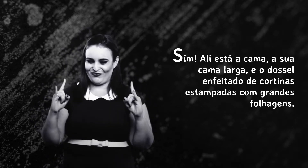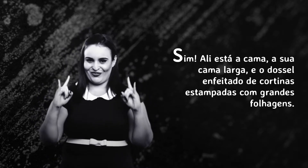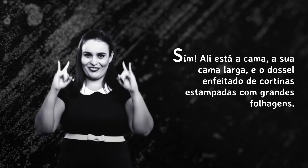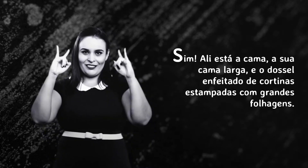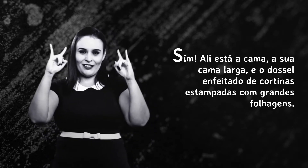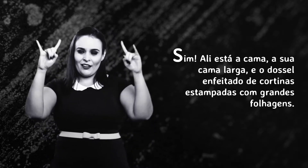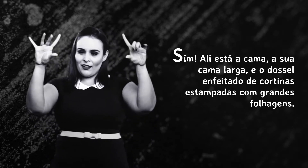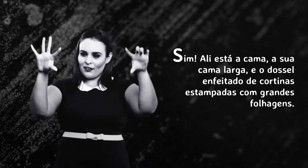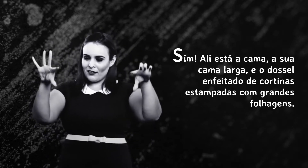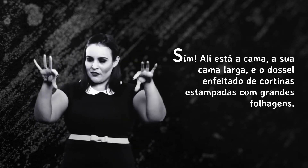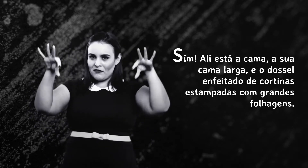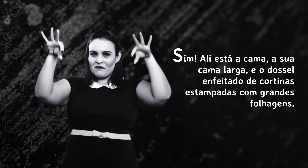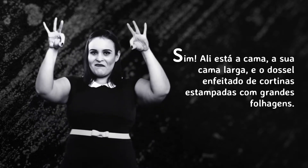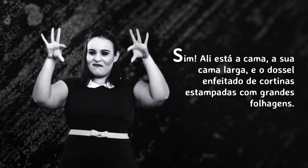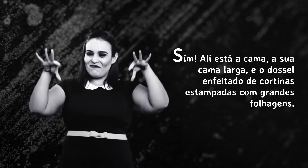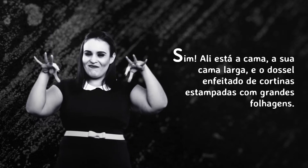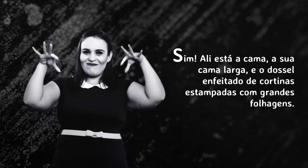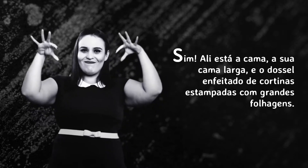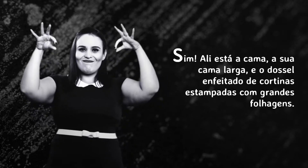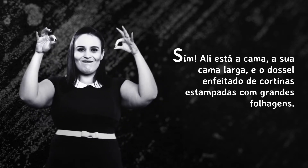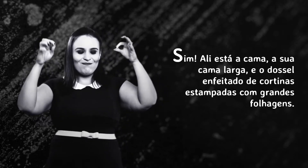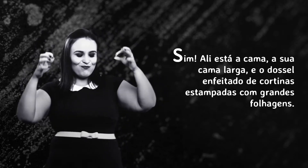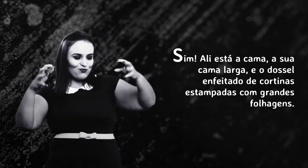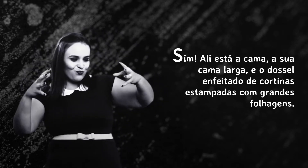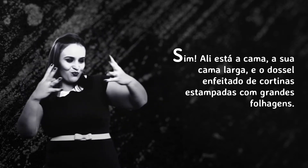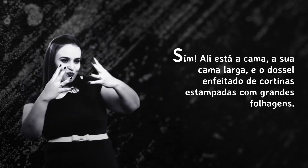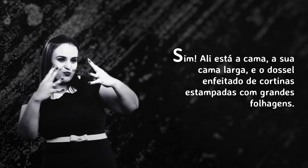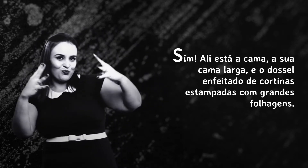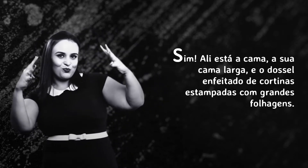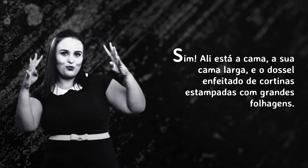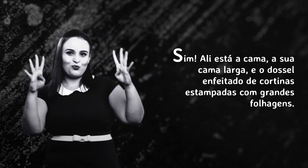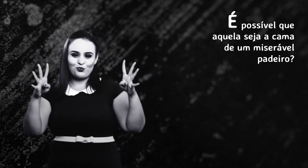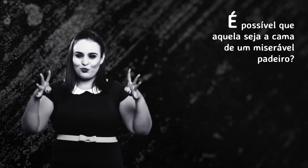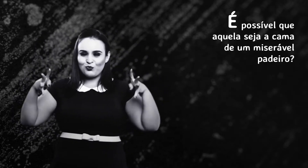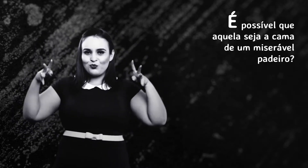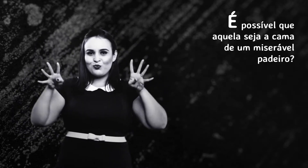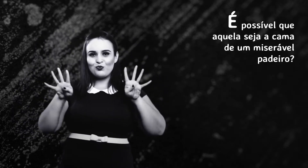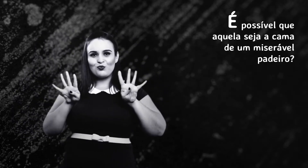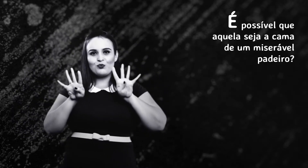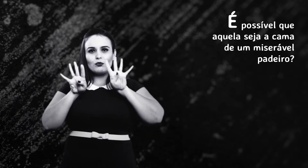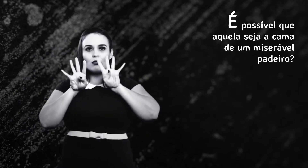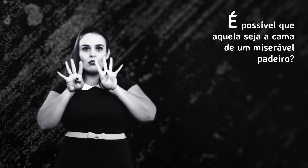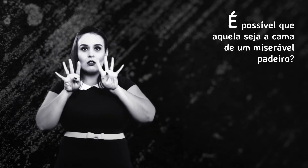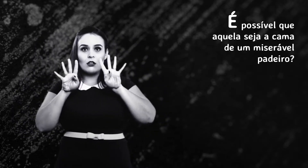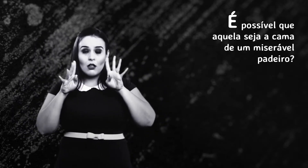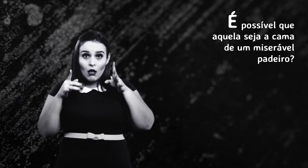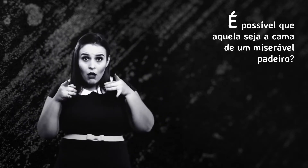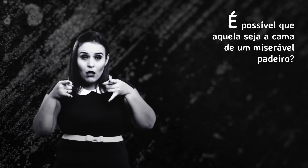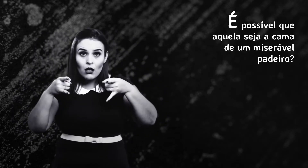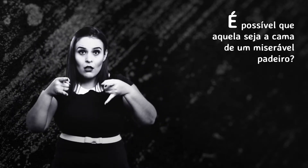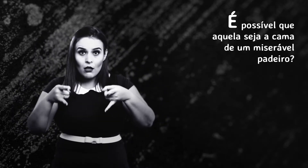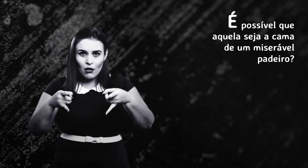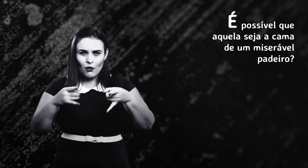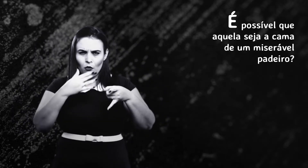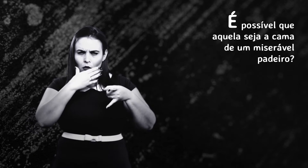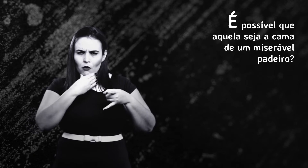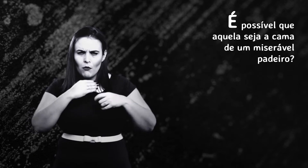de cortinas estampadas com grandes folhagens. É possível que aquela seja a cama de um